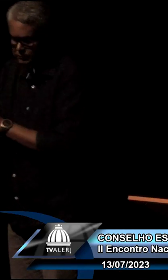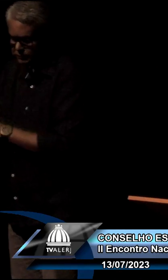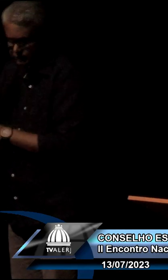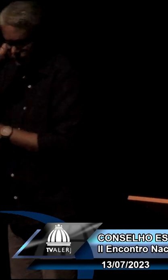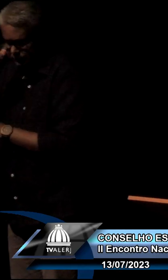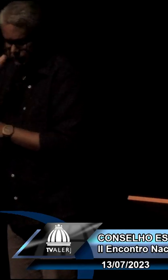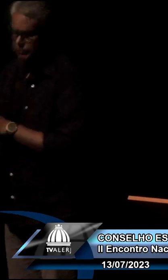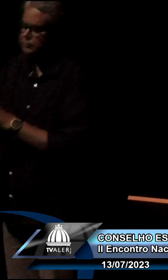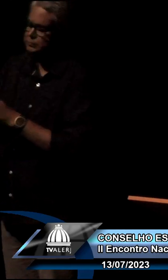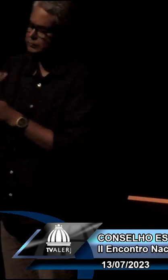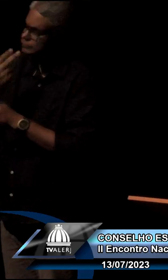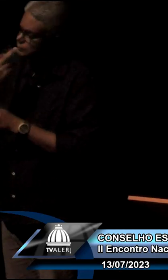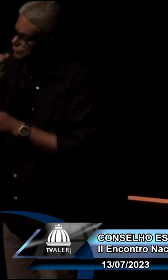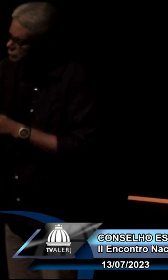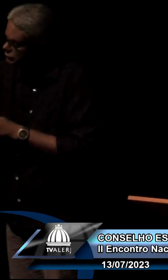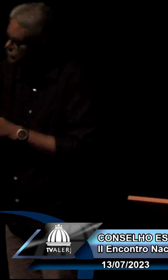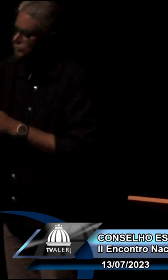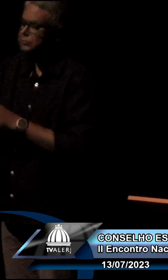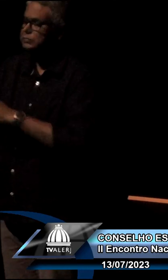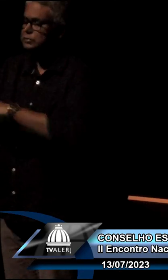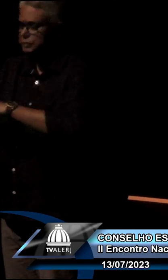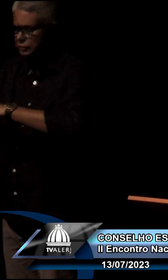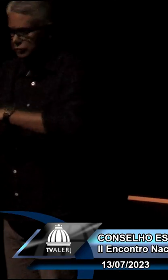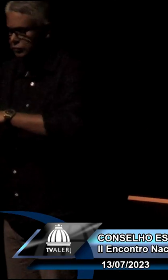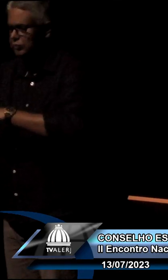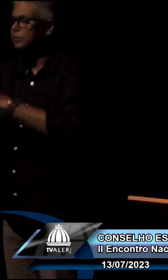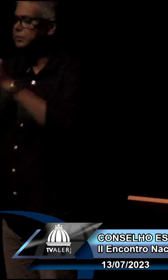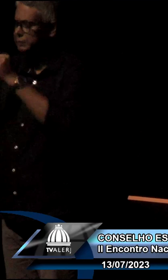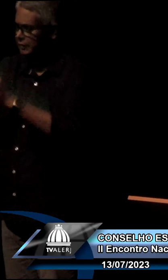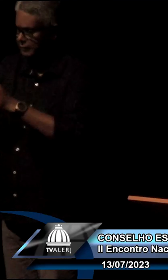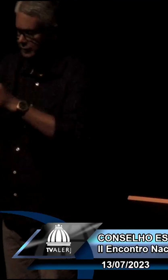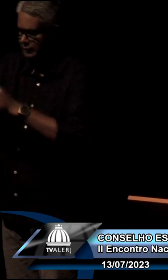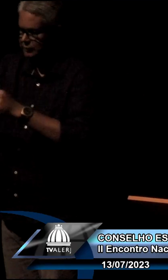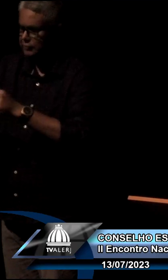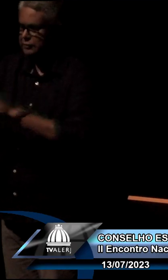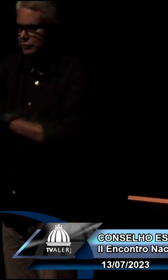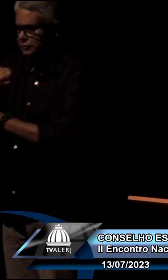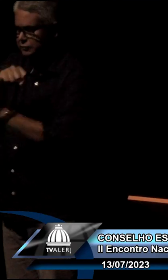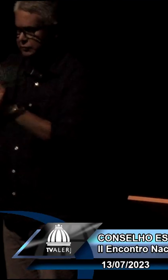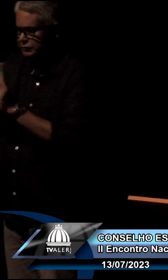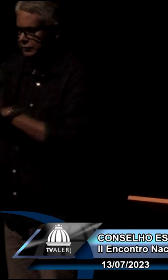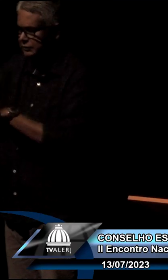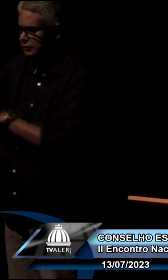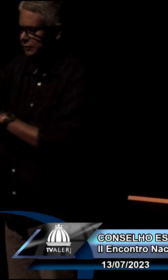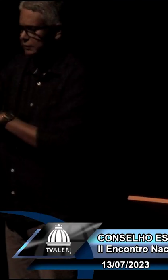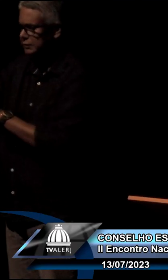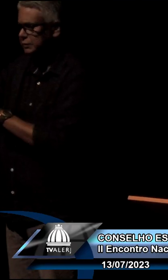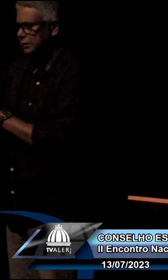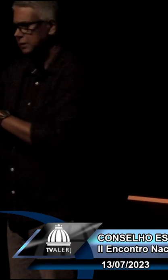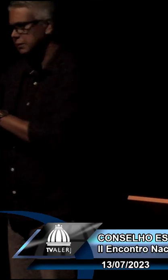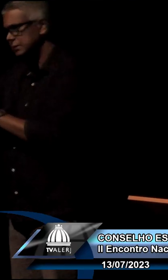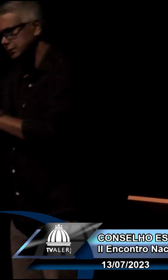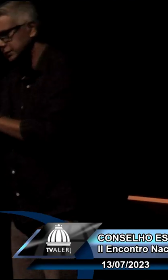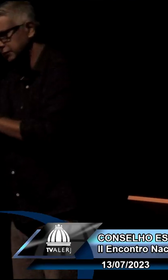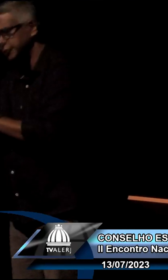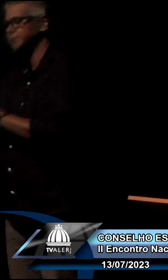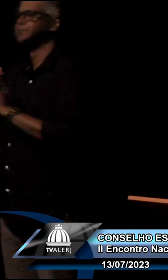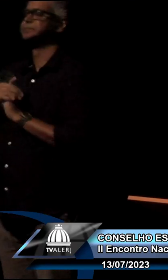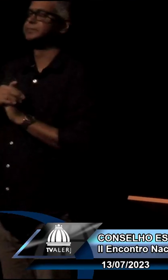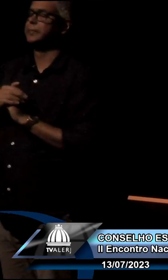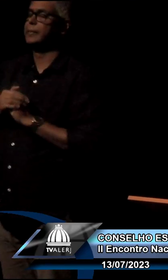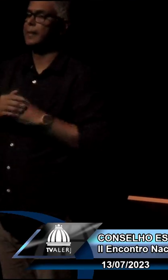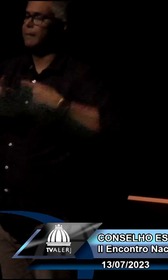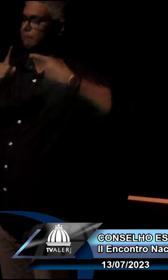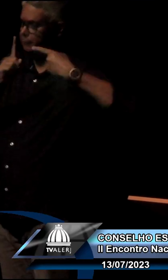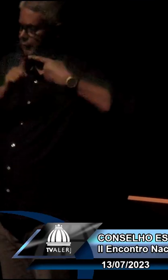gestores estivesse aqui partiu realmente do da sociedade civil através do nosso fórum dois recados agora para encerrar para